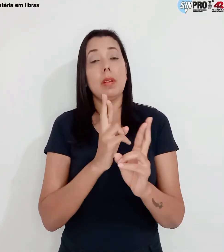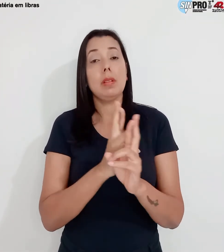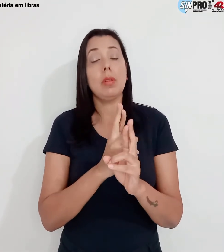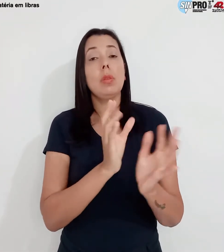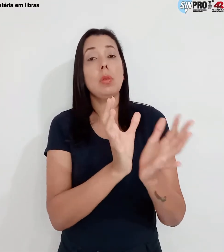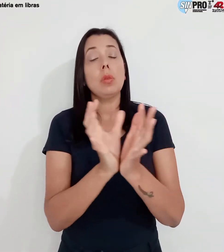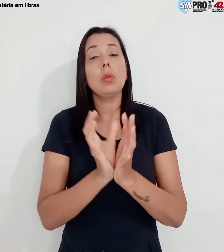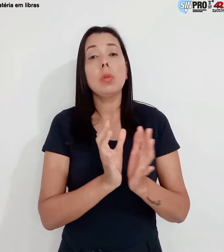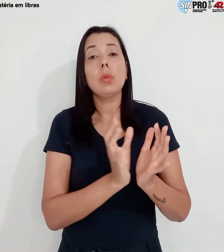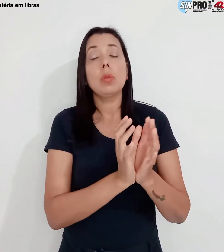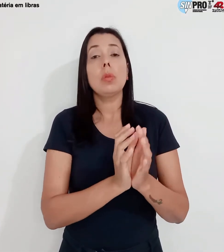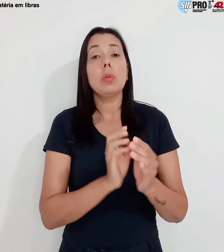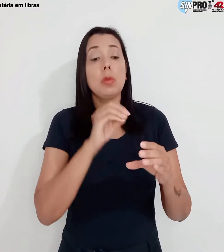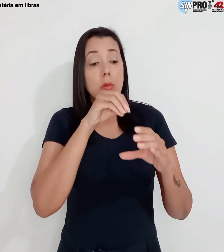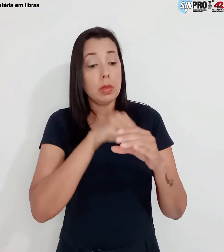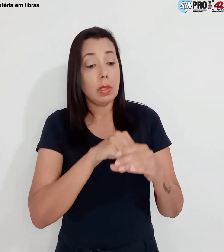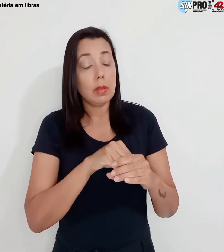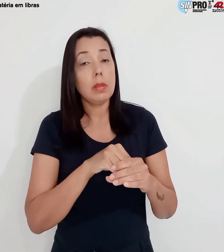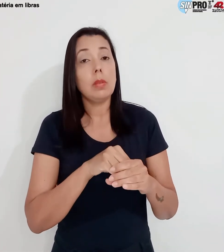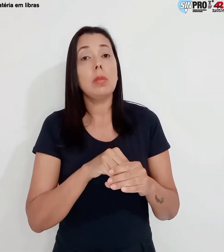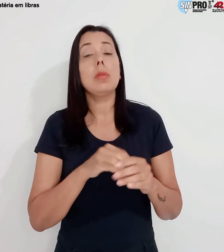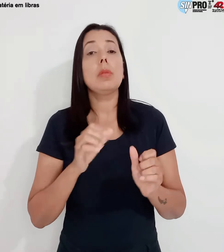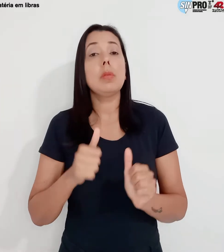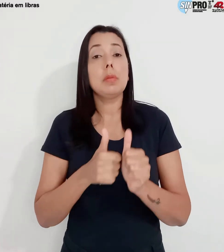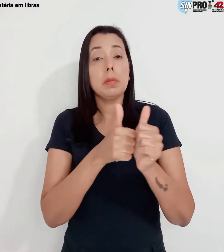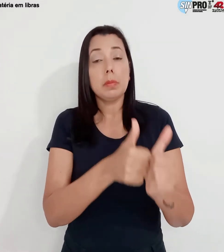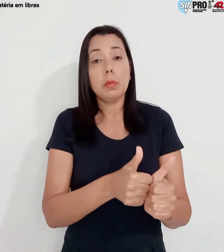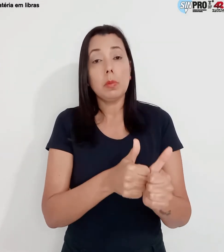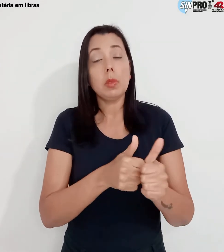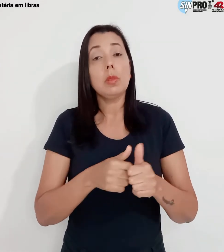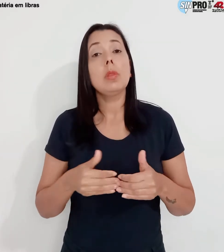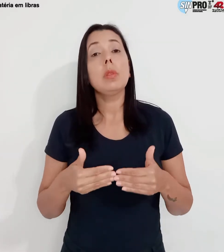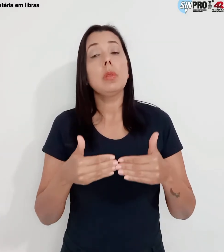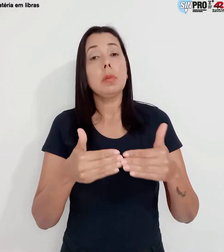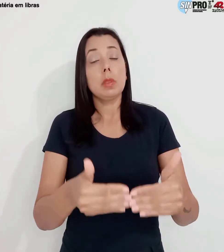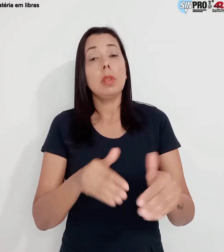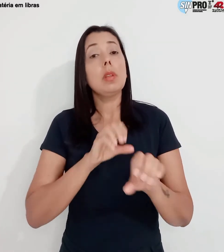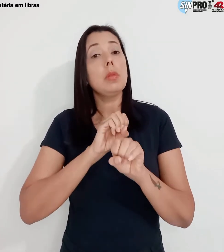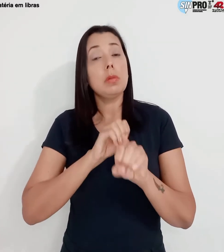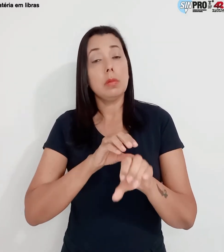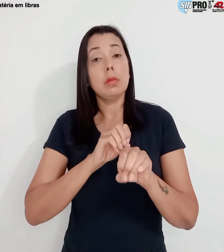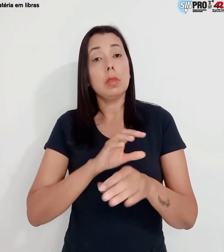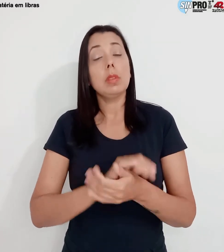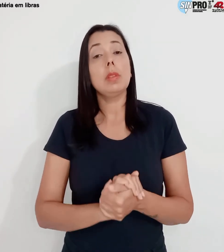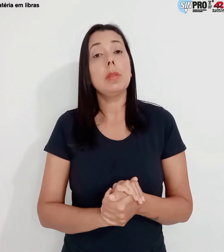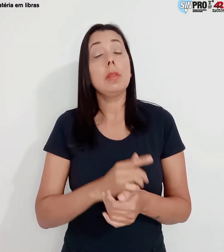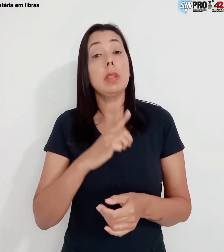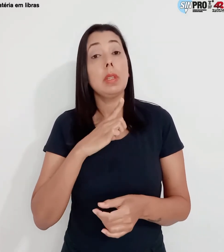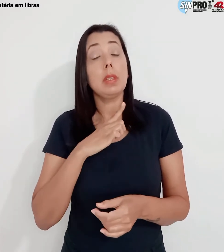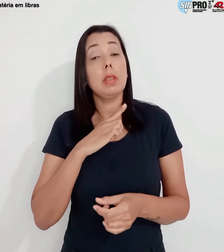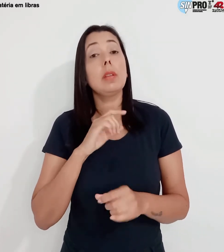da Comissão Externa de Acompanhamento do Ministério da Educação, obtido